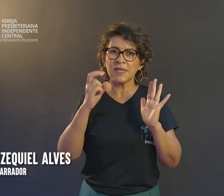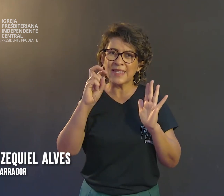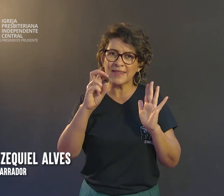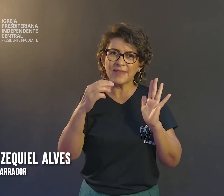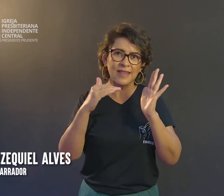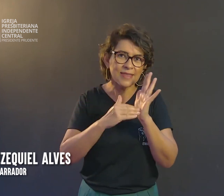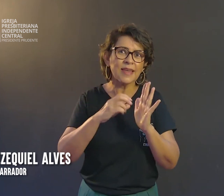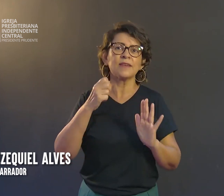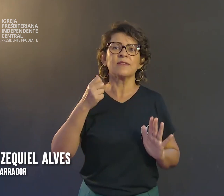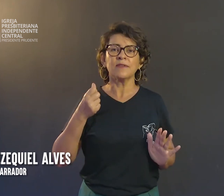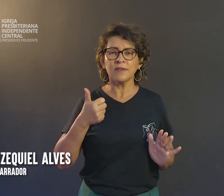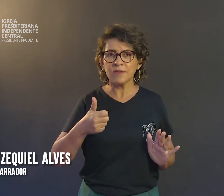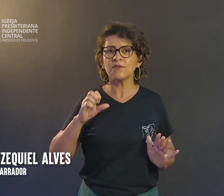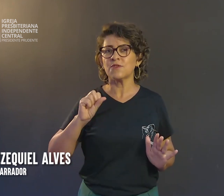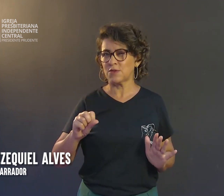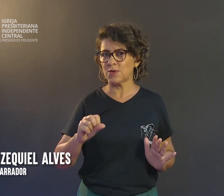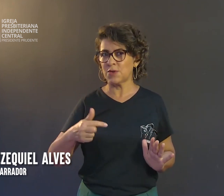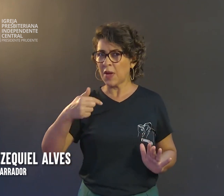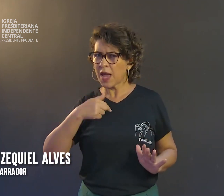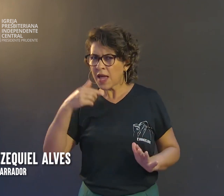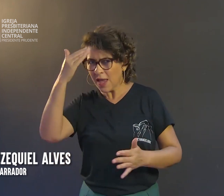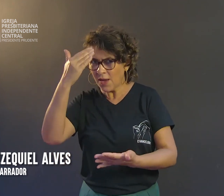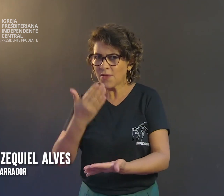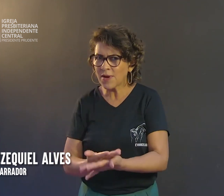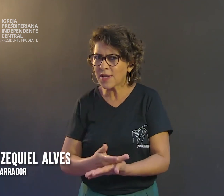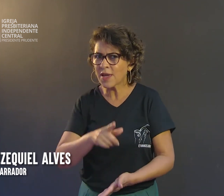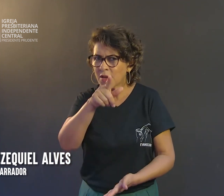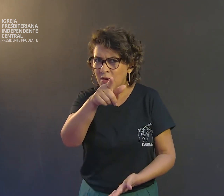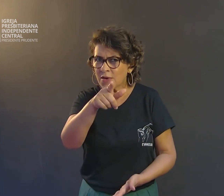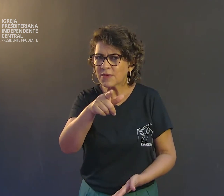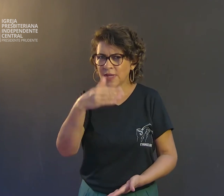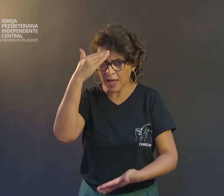Eu creio. E você? Que Deus te abençoe e use